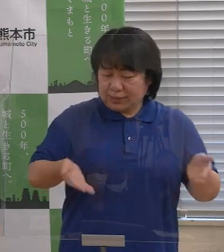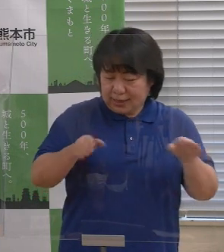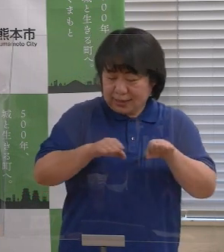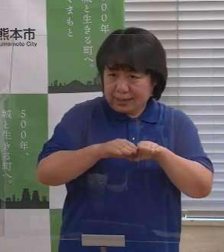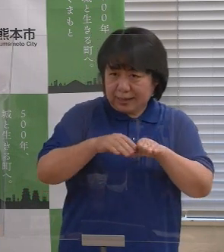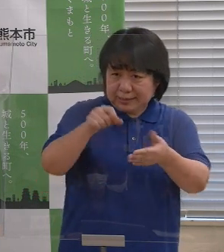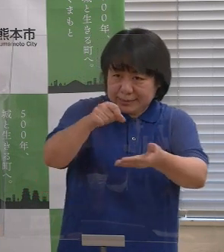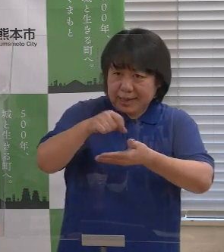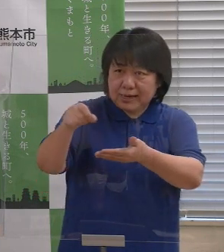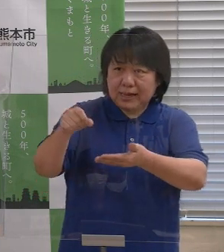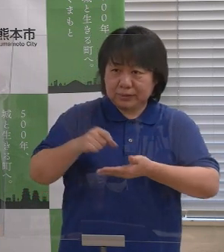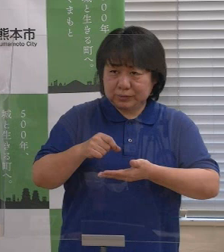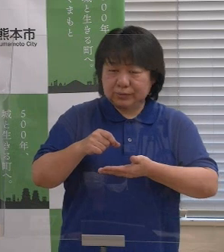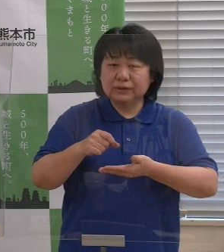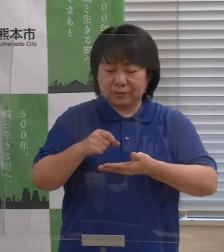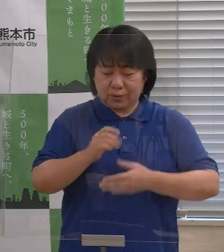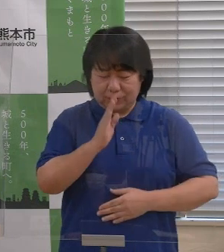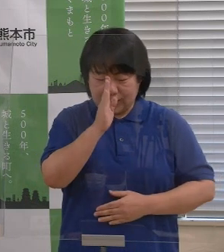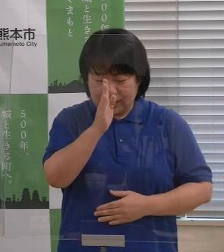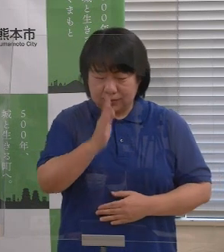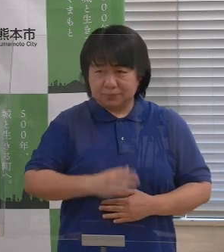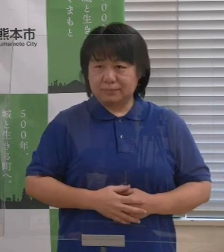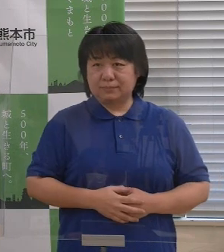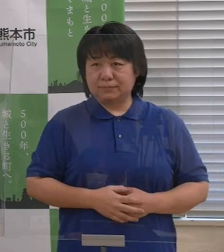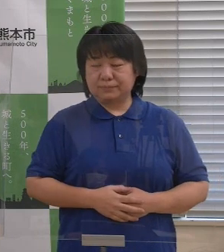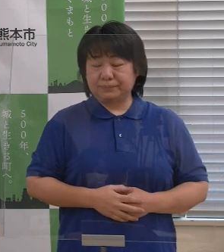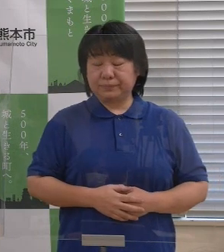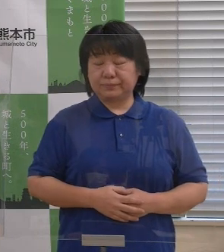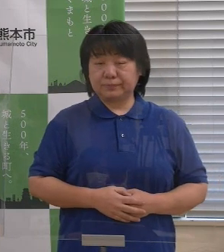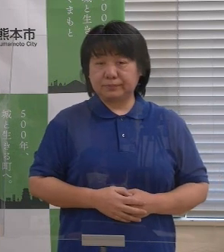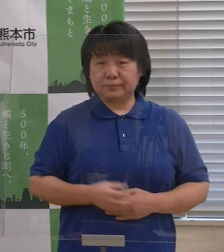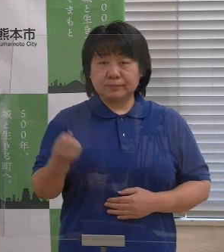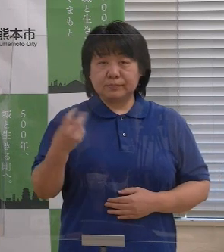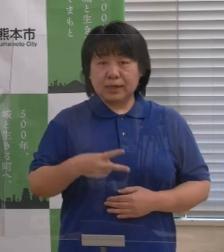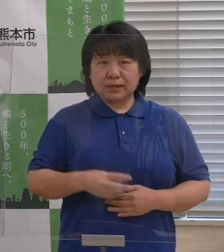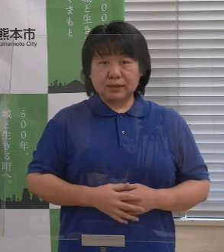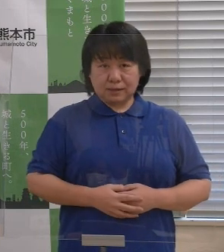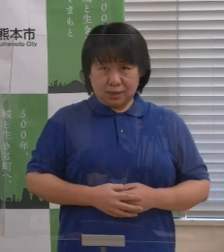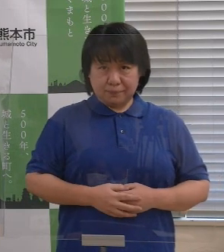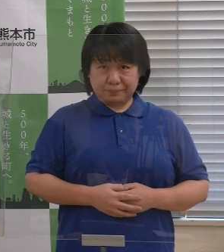きますよう重ねてお願いを申し上げます。また